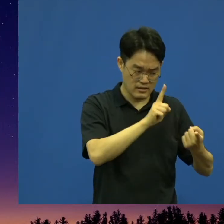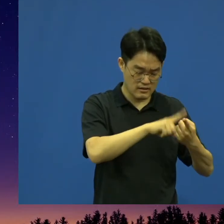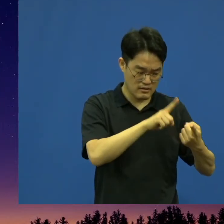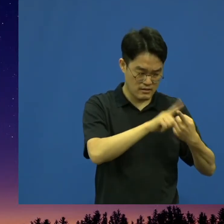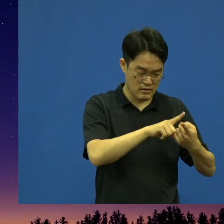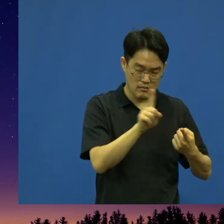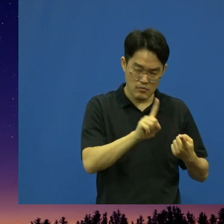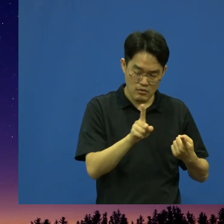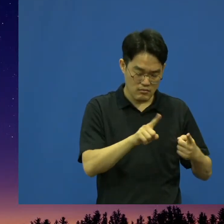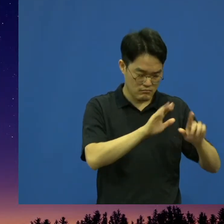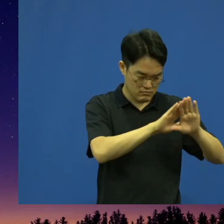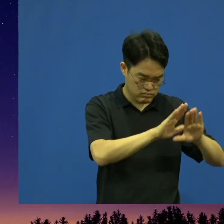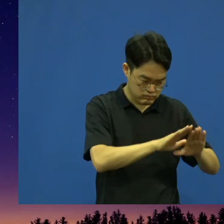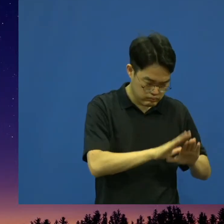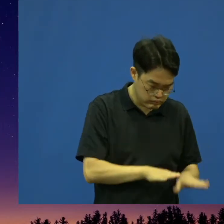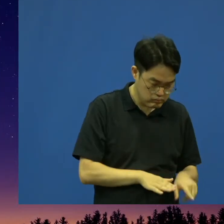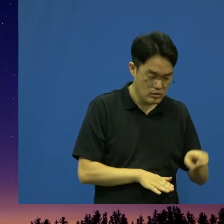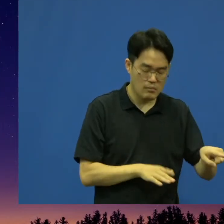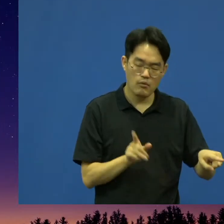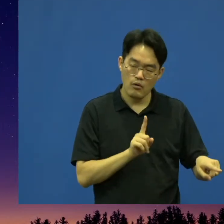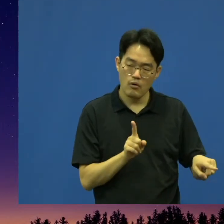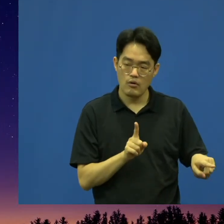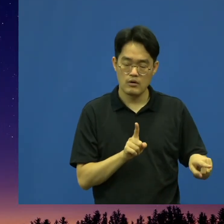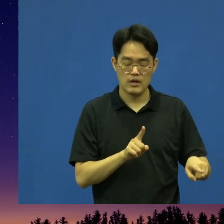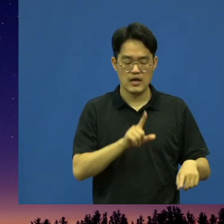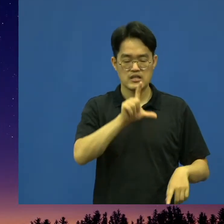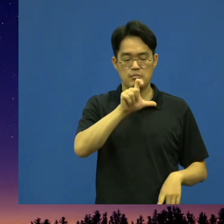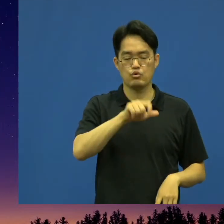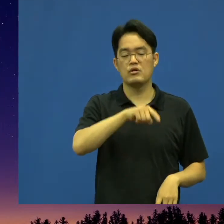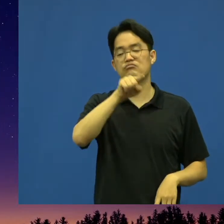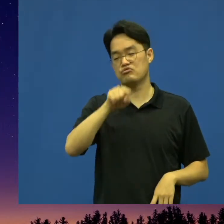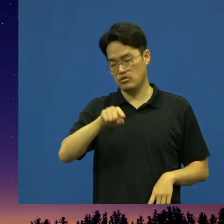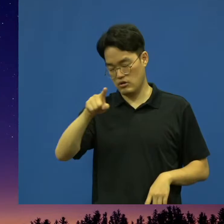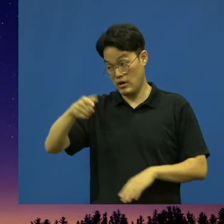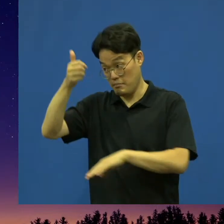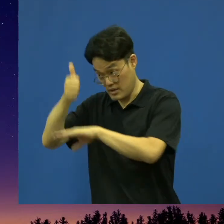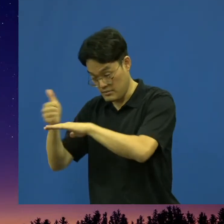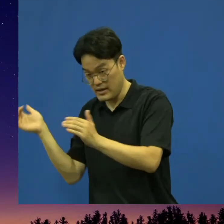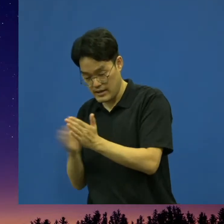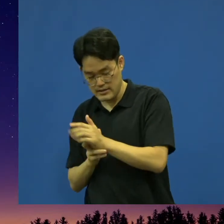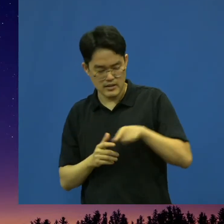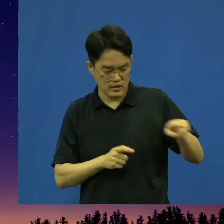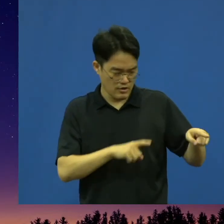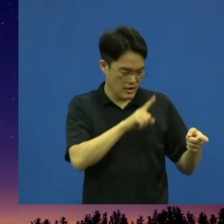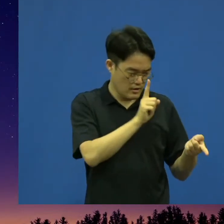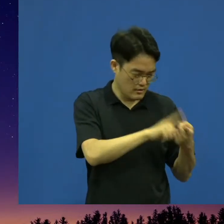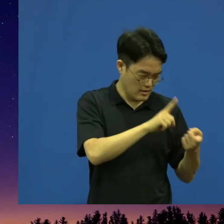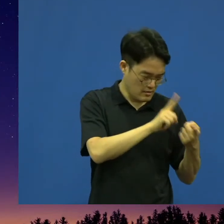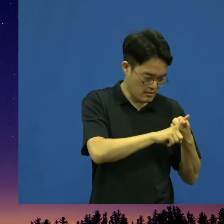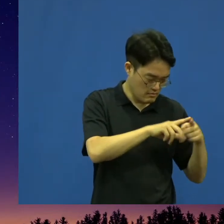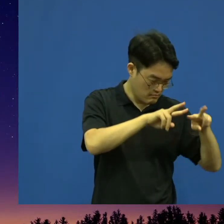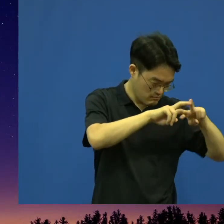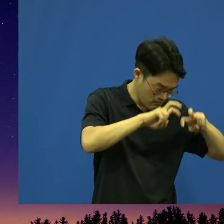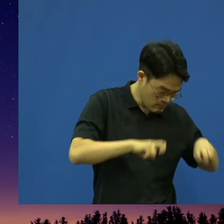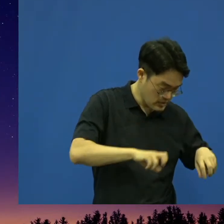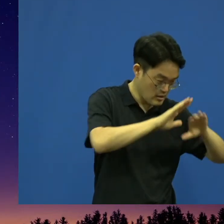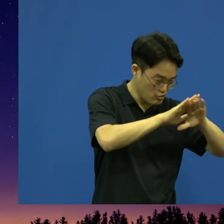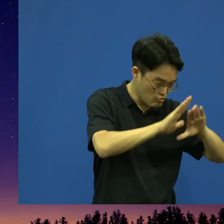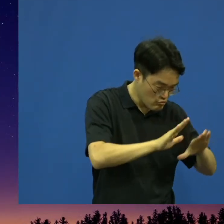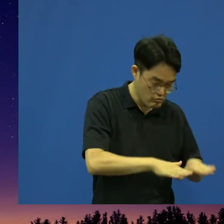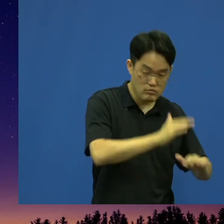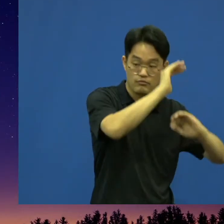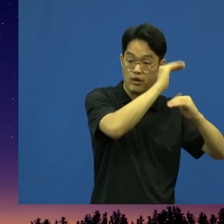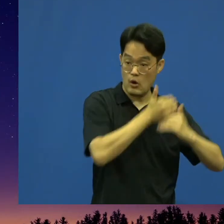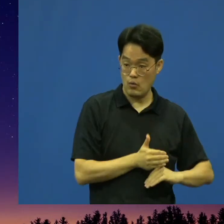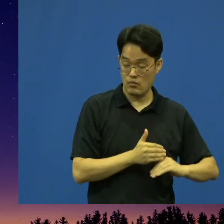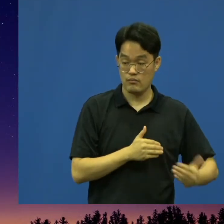15절부터 마지막 절까지는 그 환상에 대한 설명들이에요. 그런데 여러분 한번 17절 한번